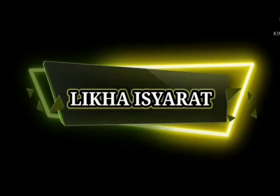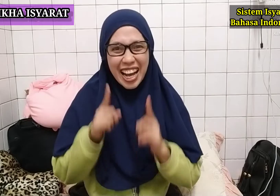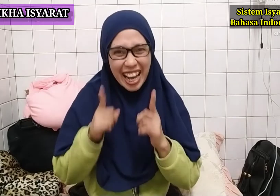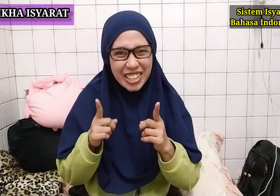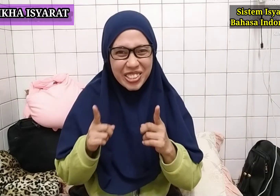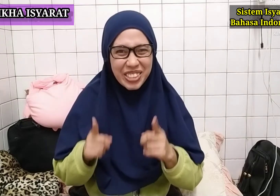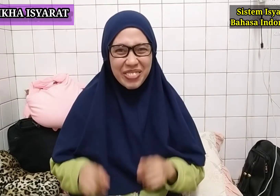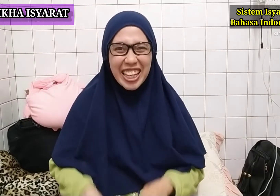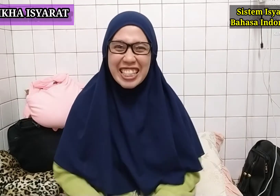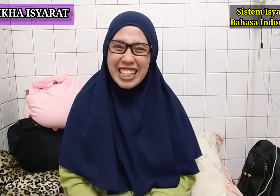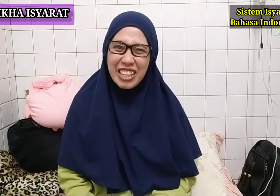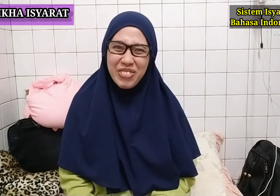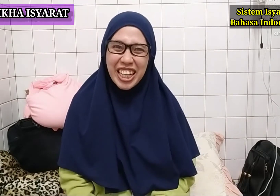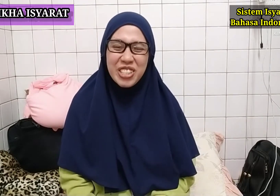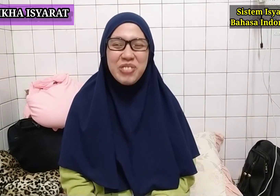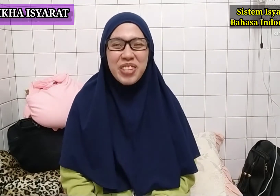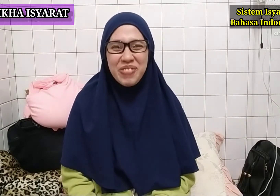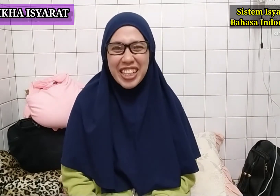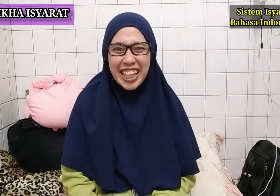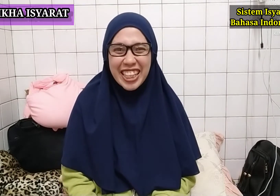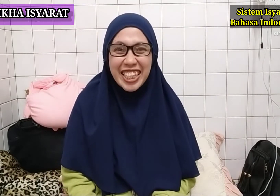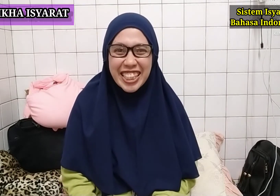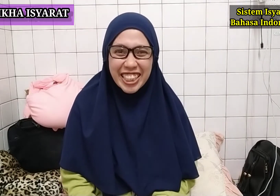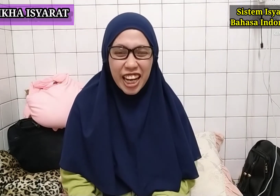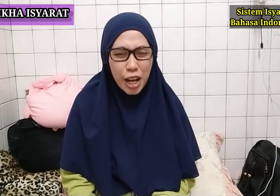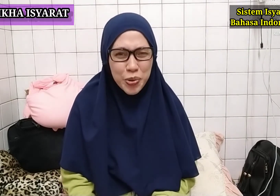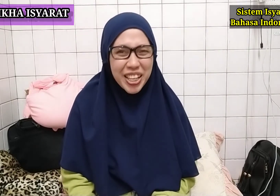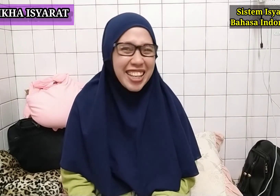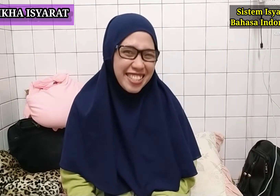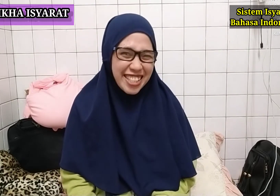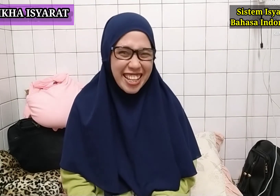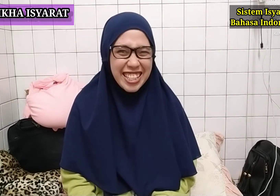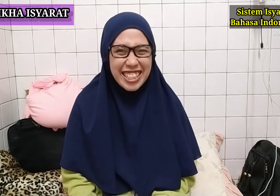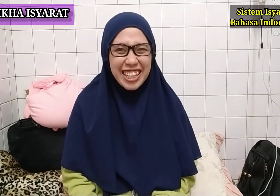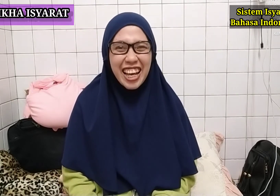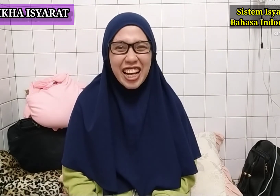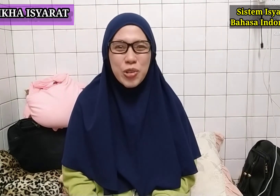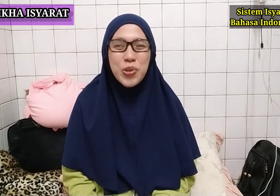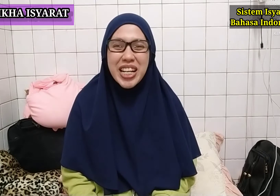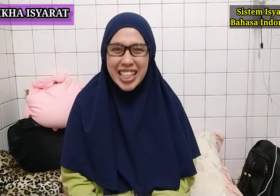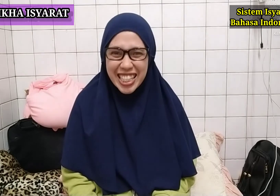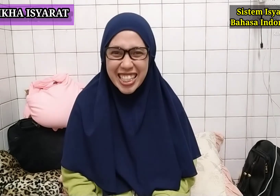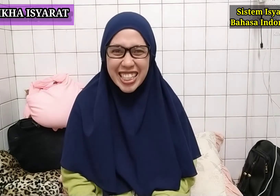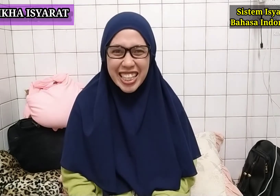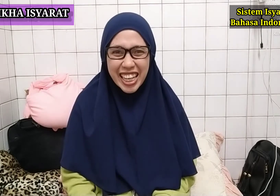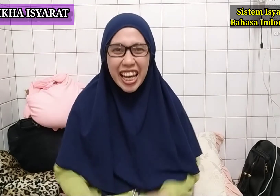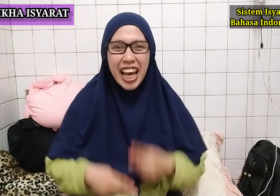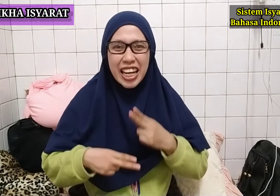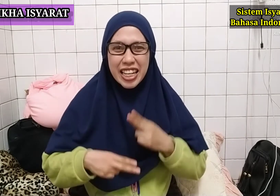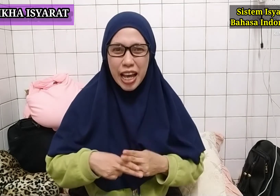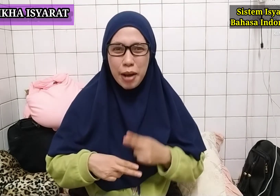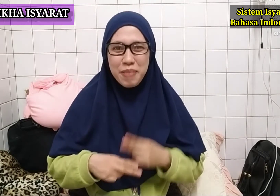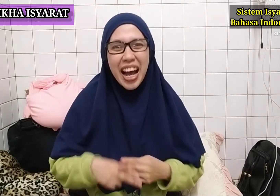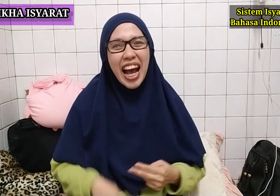kasih. Halo teman-teman, assalamualaikum. Kembali lagi di channel aku ya. Iya, di channel aku, Liha. Nama